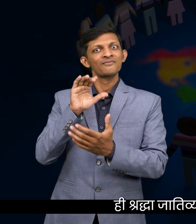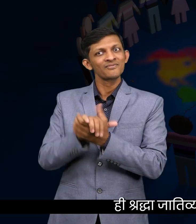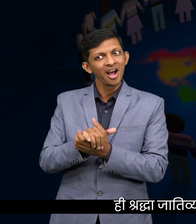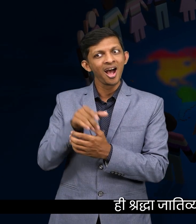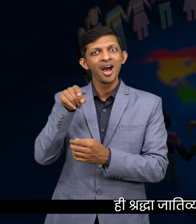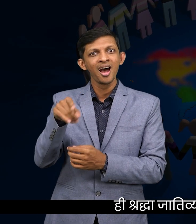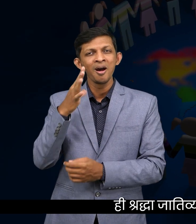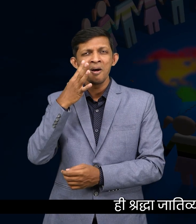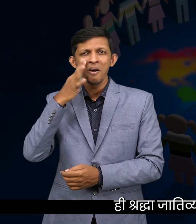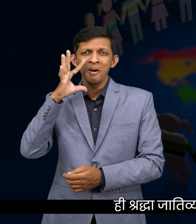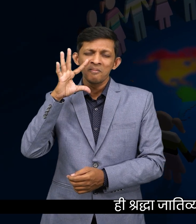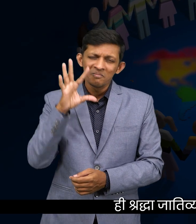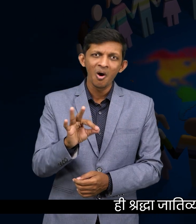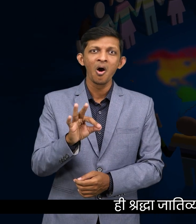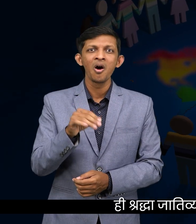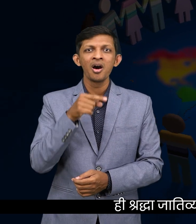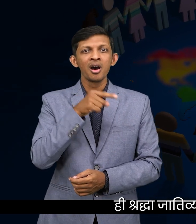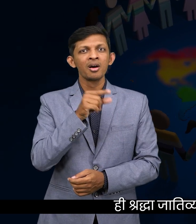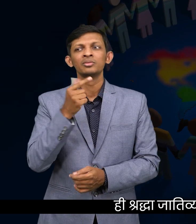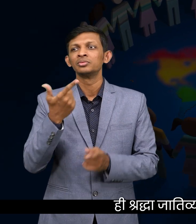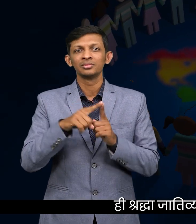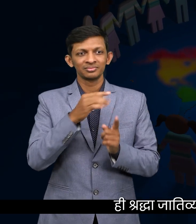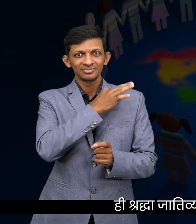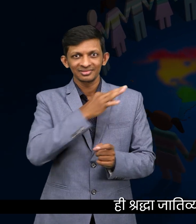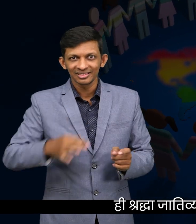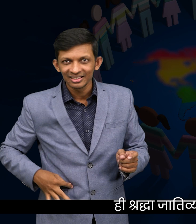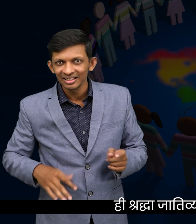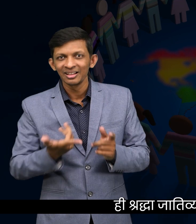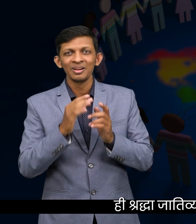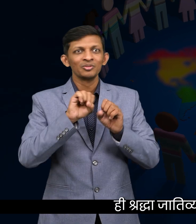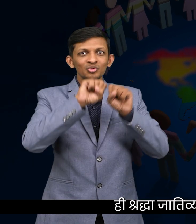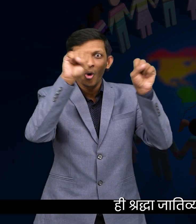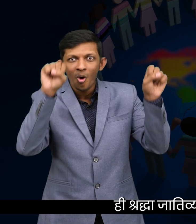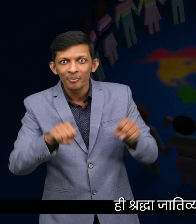ही श्रद्धा जातीय व्यवस्थेचा एक महत्त्वाचा पैलू आहे.